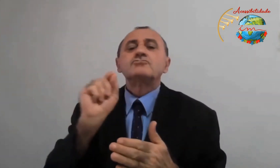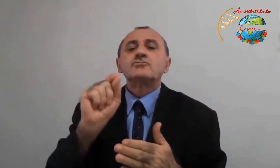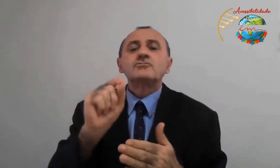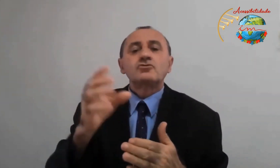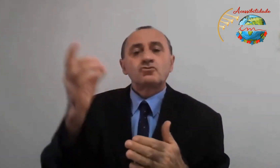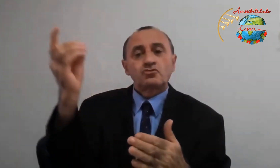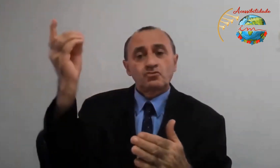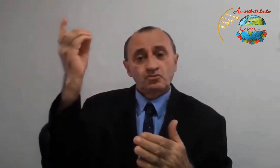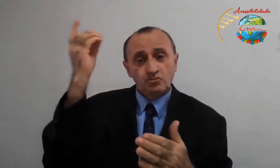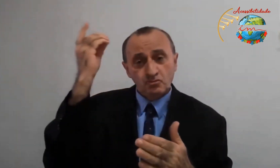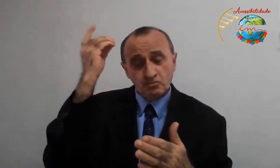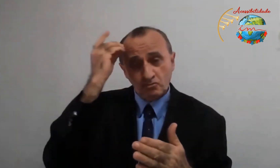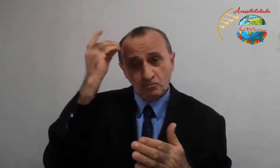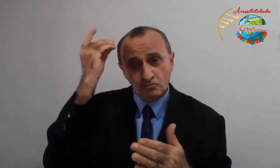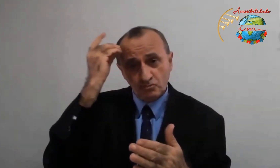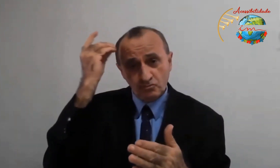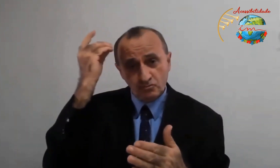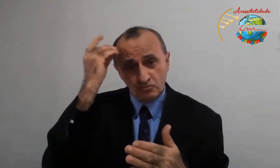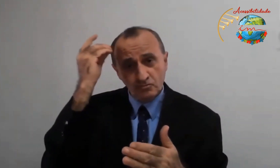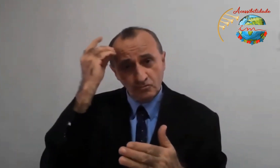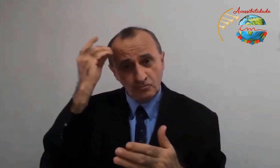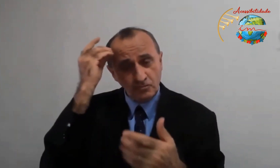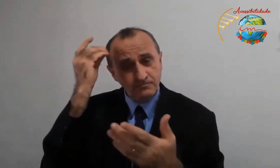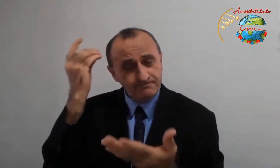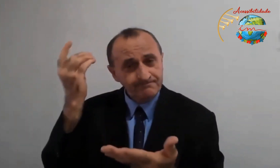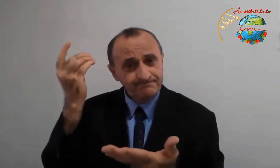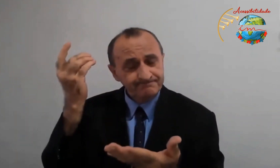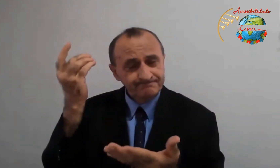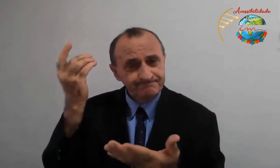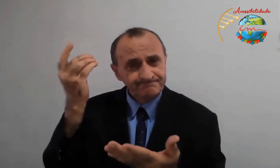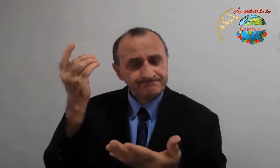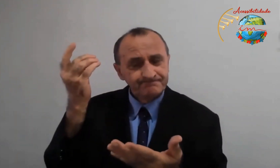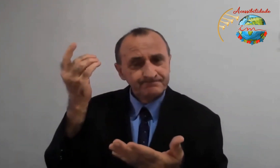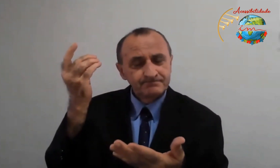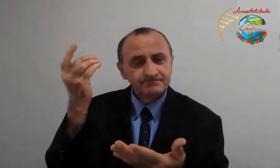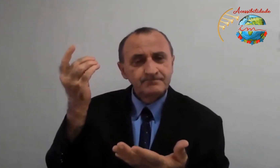para conseguirmos então o quê? Os dons espirituais.